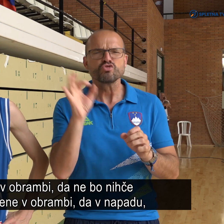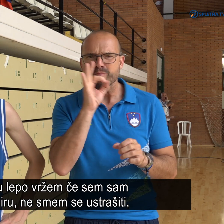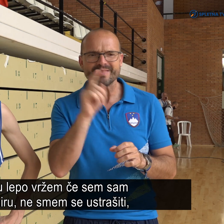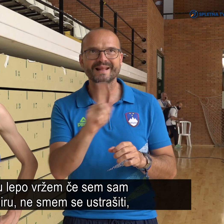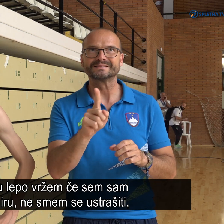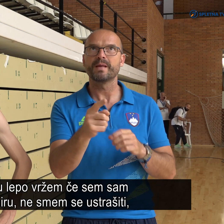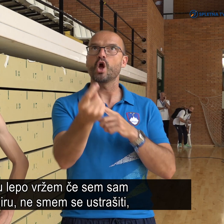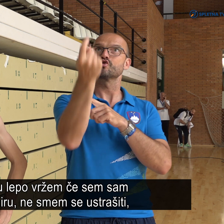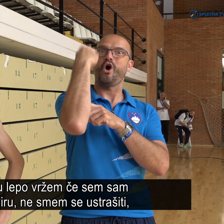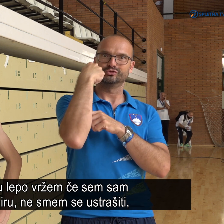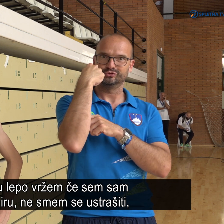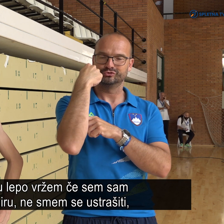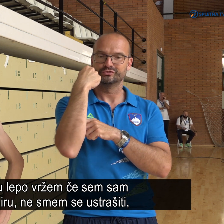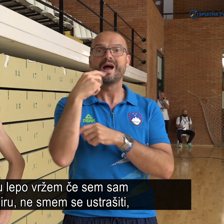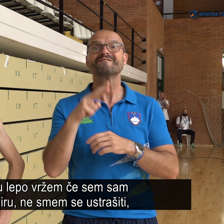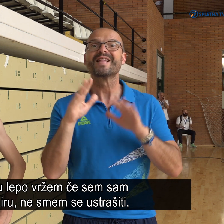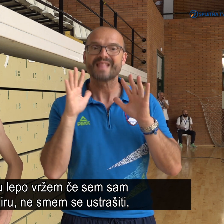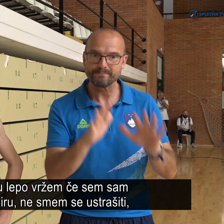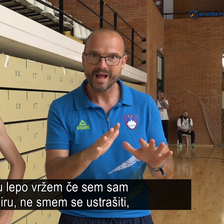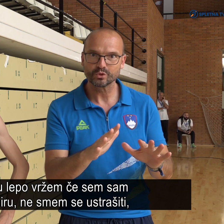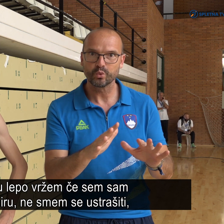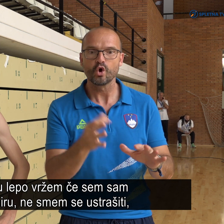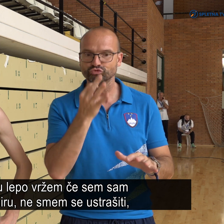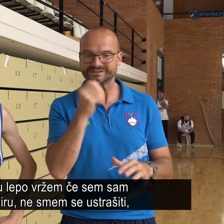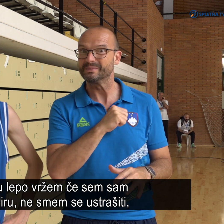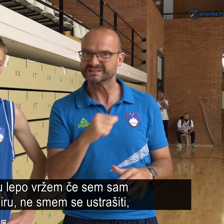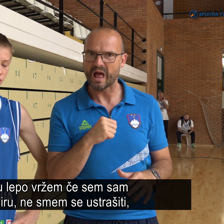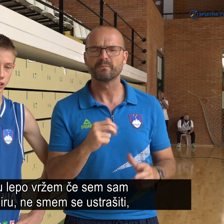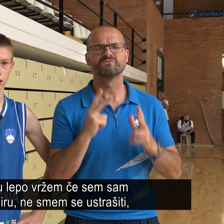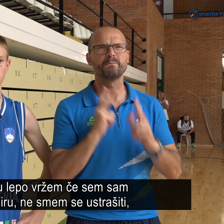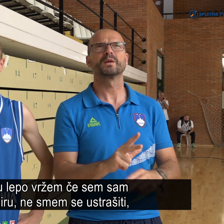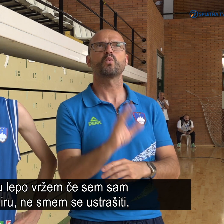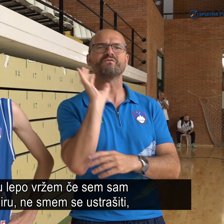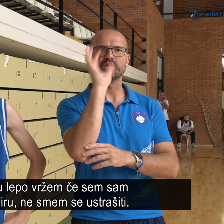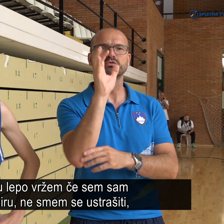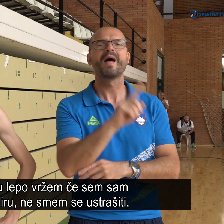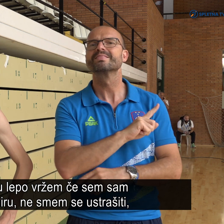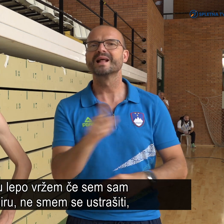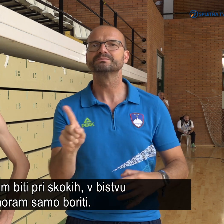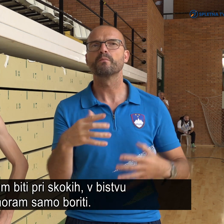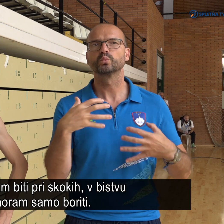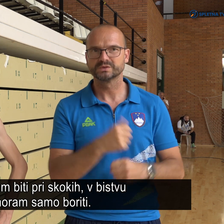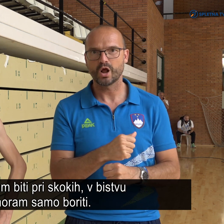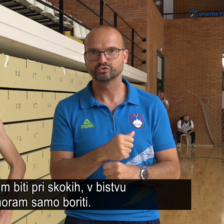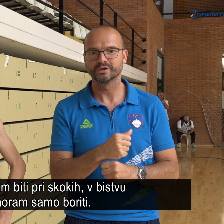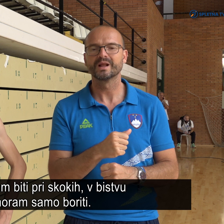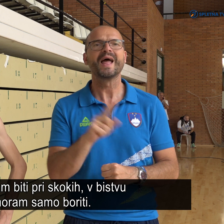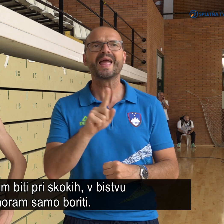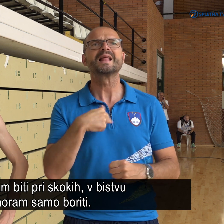napadu lepo vržem, če sem sam, vržem v miru, da se ne smem ustrašiti, pa skoke, pa v bistvu se